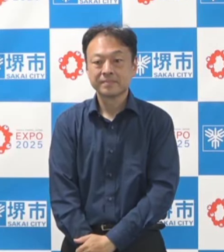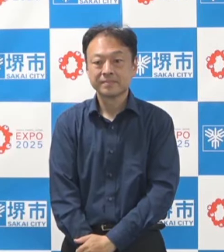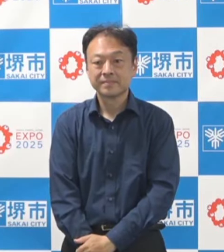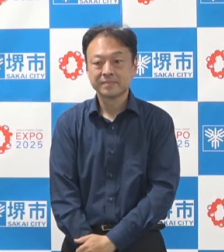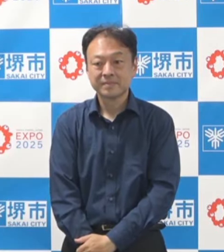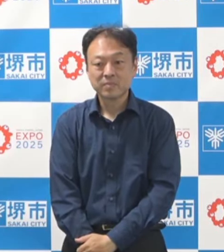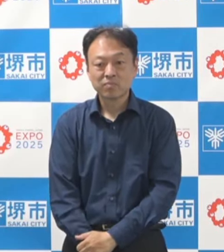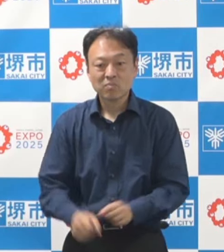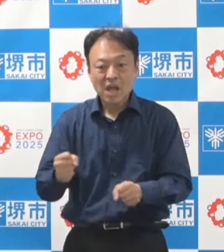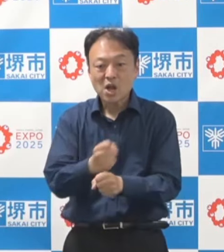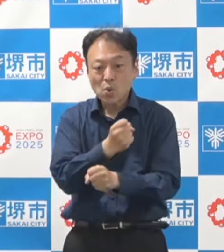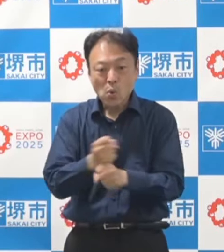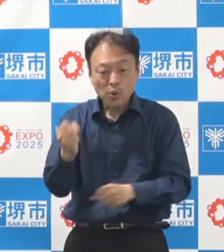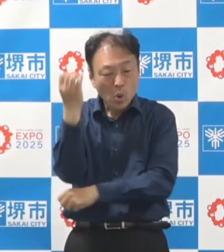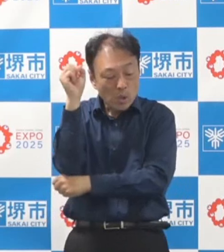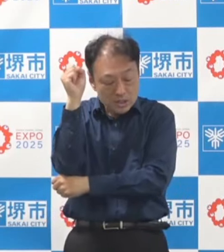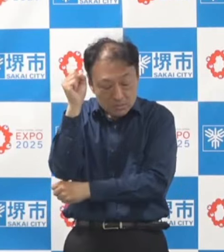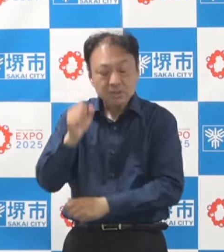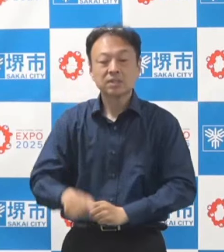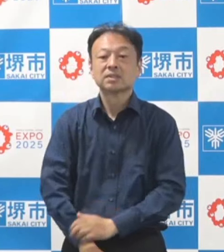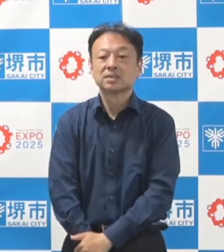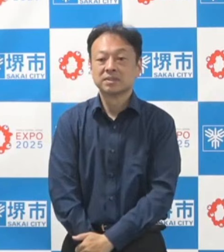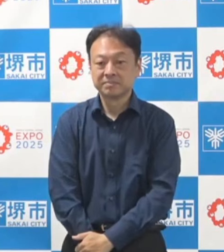業新聞さんどうぞ。